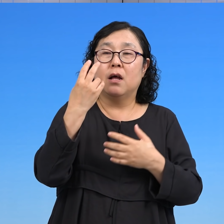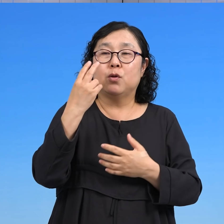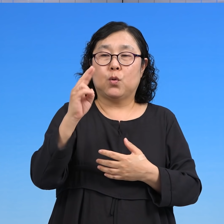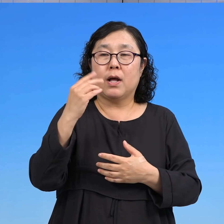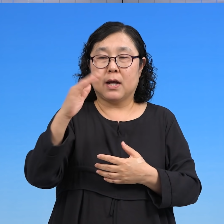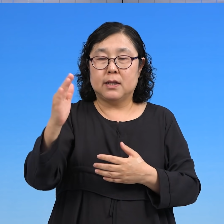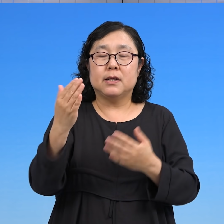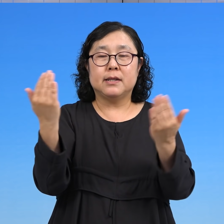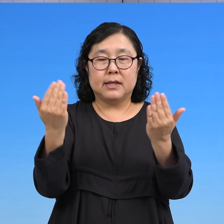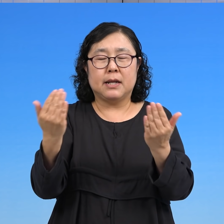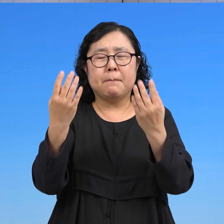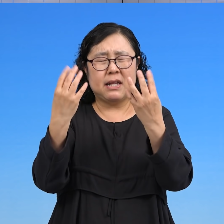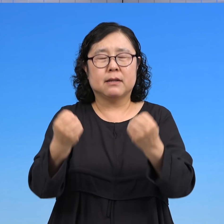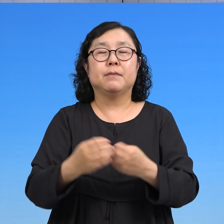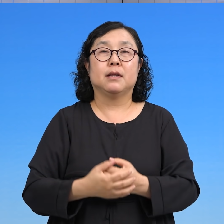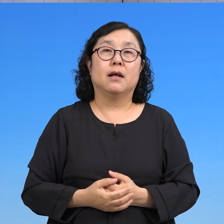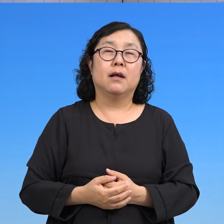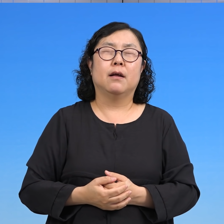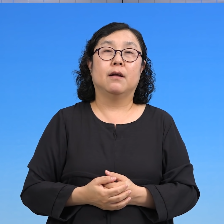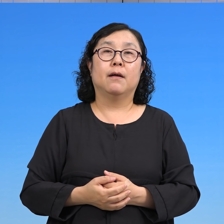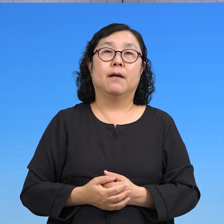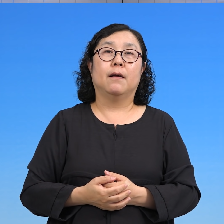일이,